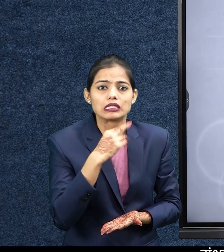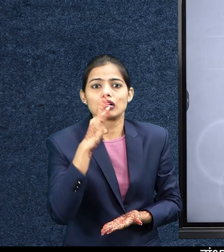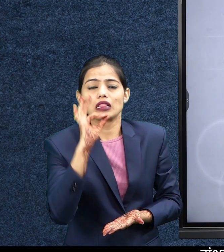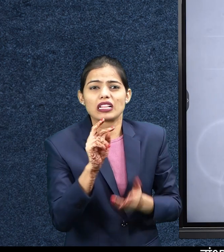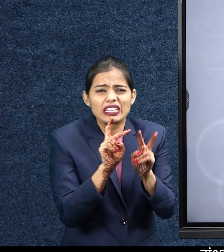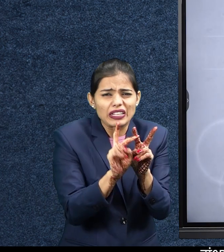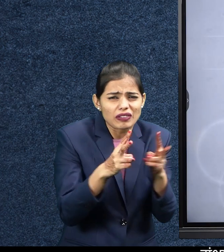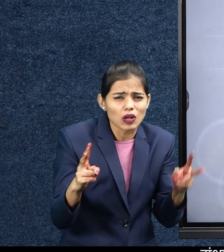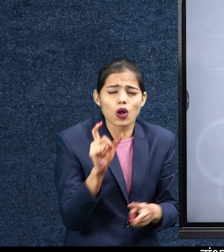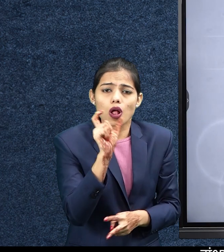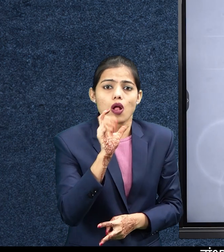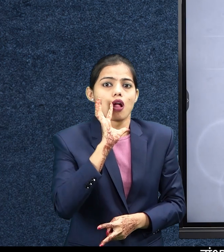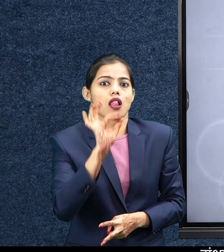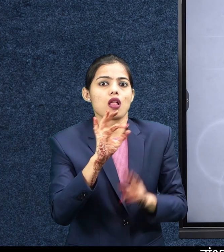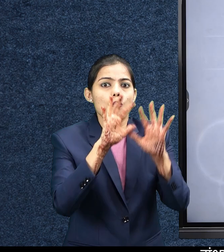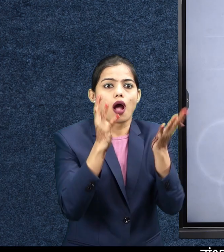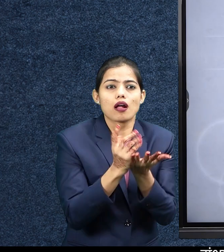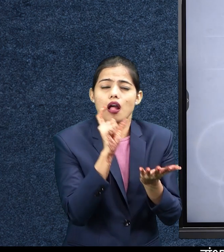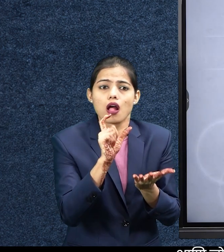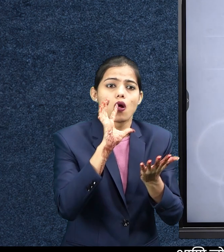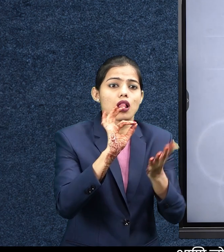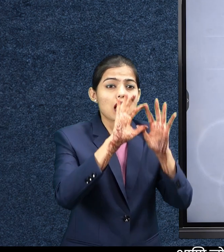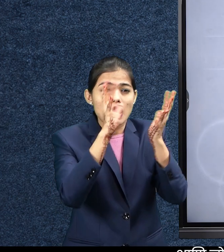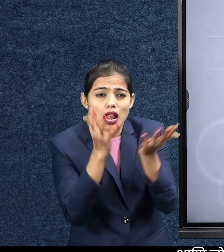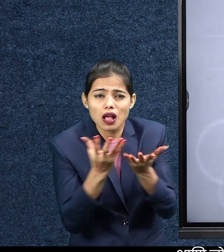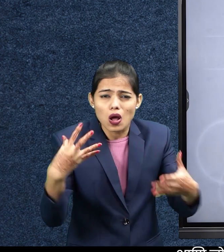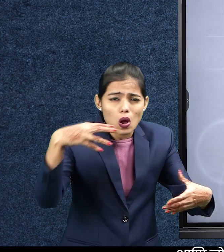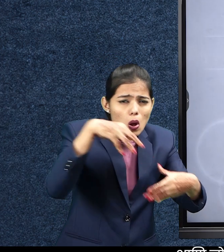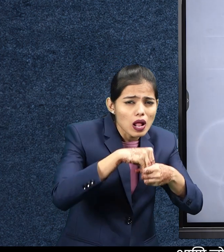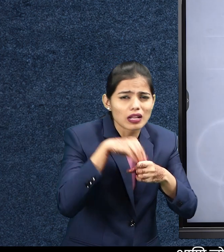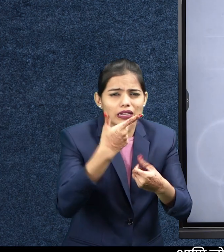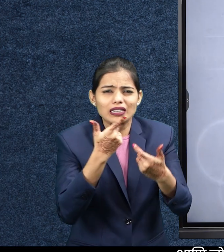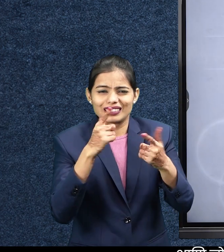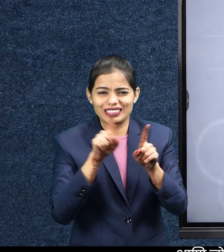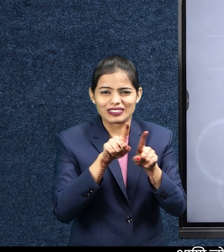संभाव्यता मोजण्यासाठी, निर्णय घेण्यासाठी आणि जोखीम कमी करण्यासाठी ते आवश्यक आहेत.